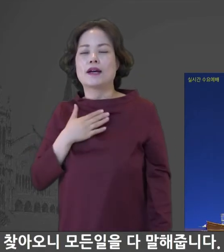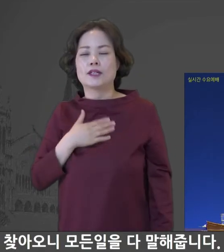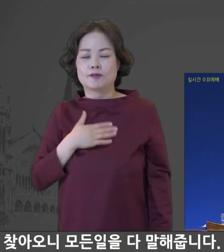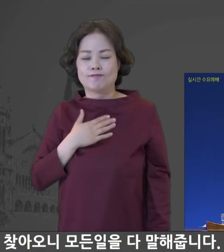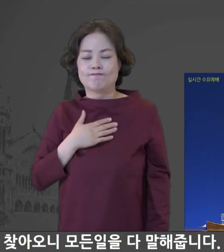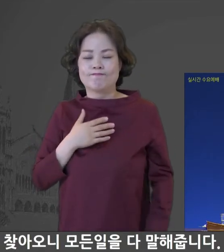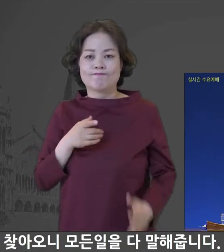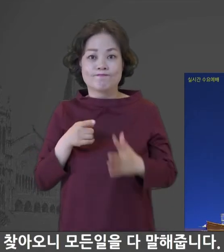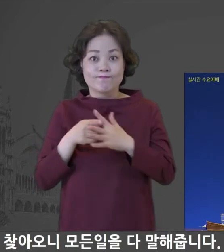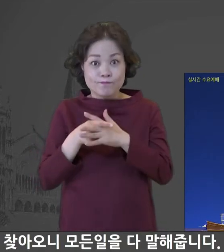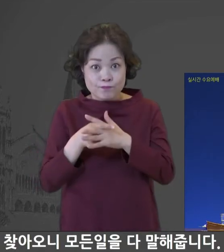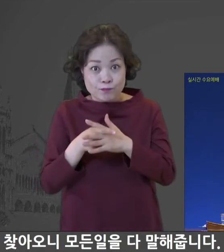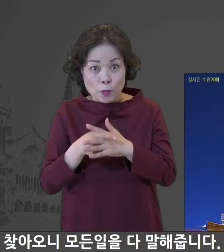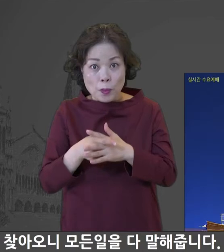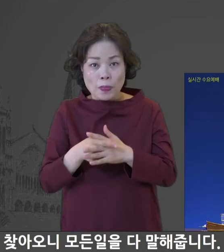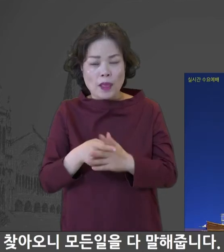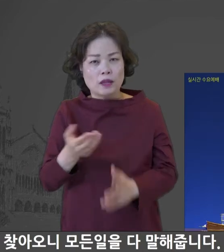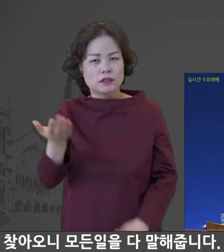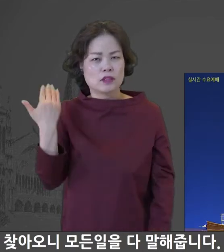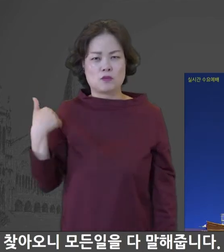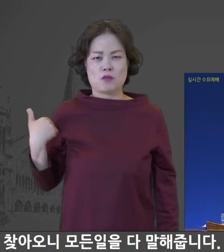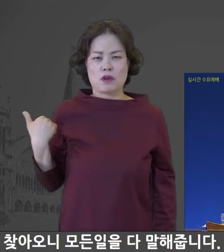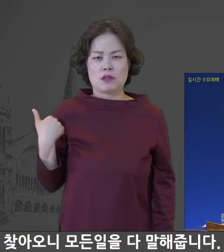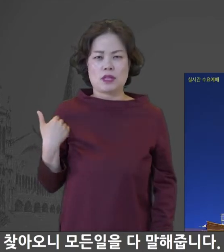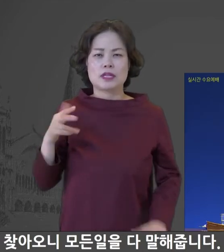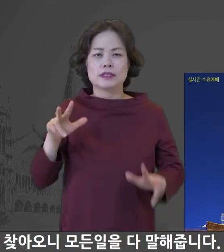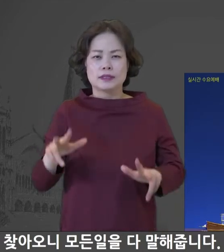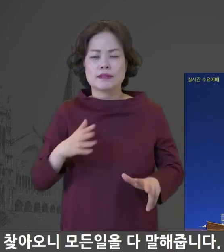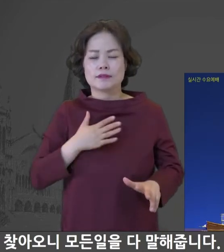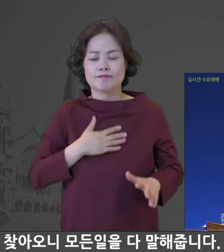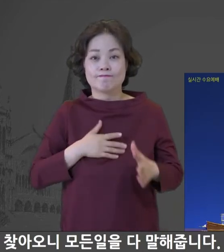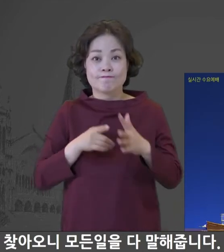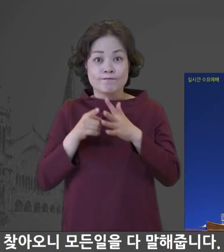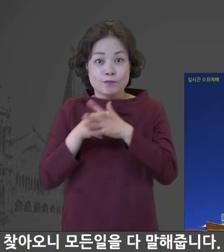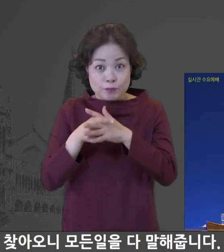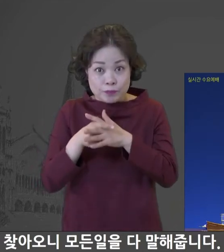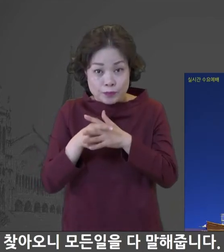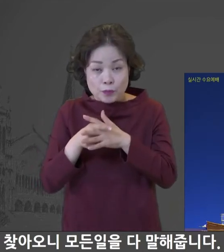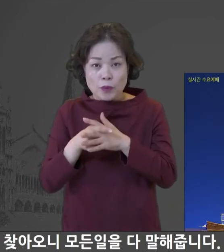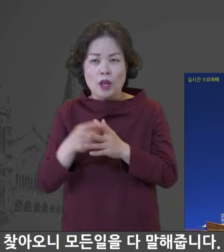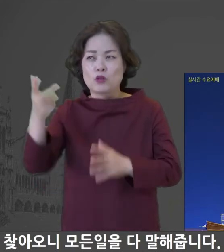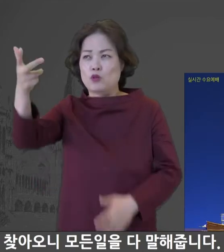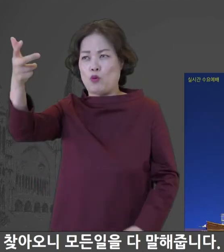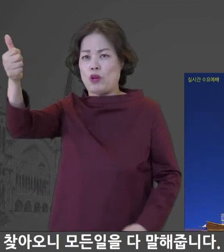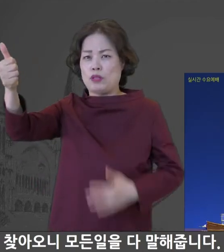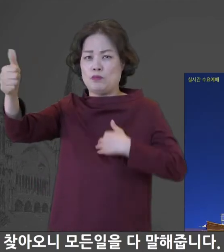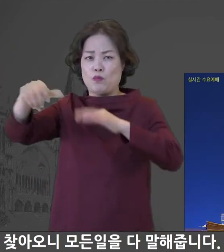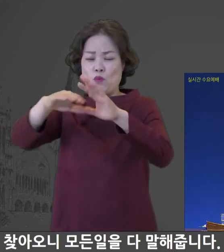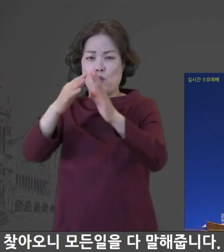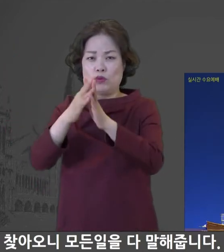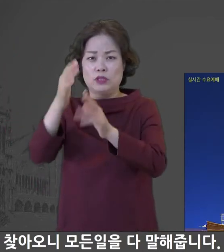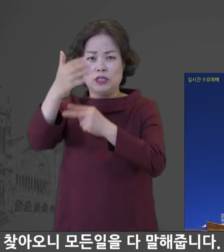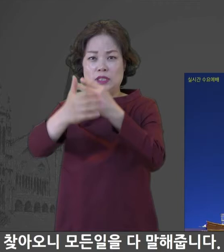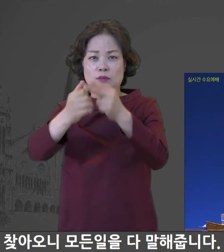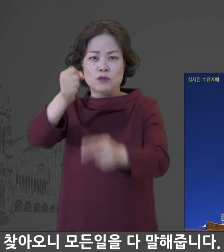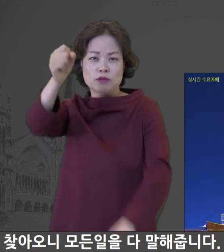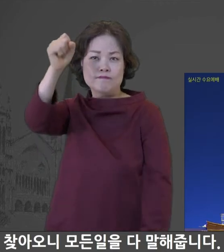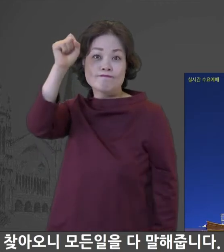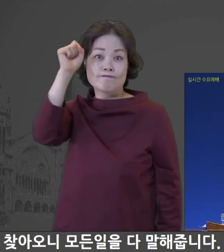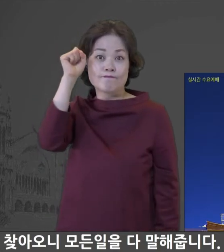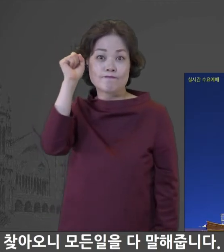알았도다. 그 전까지는 몰랐던 것 같아요. 이제 내가 알았도다. 여호와는 모든 신보다